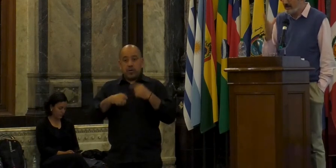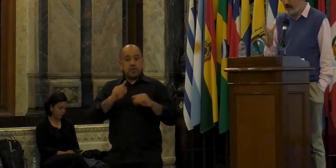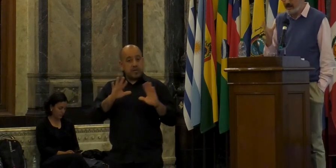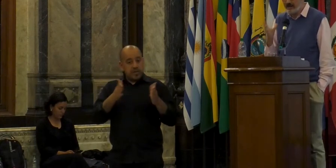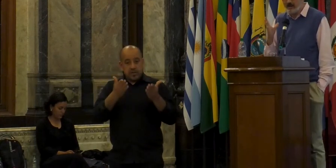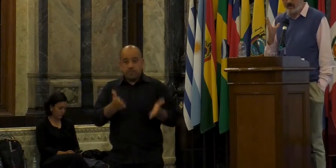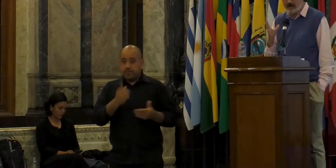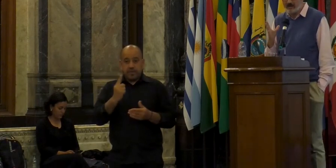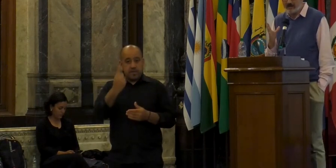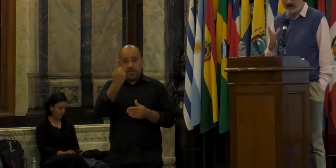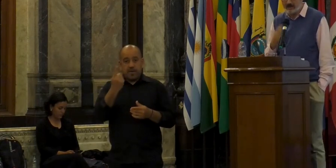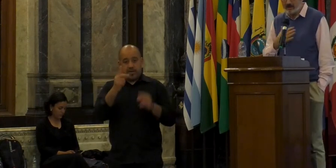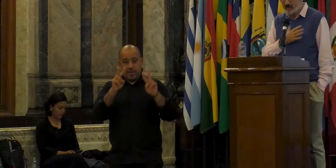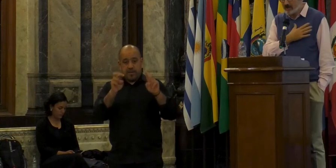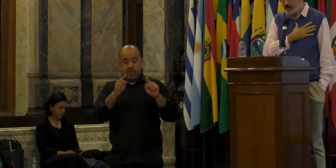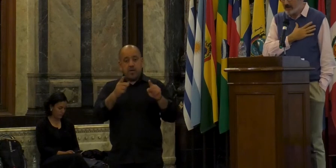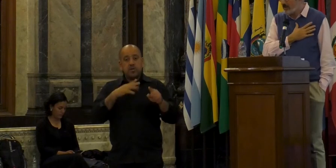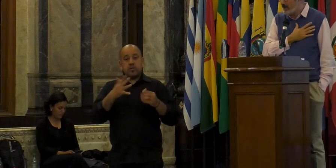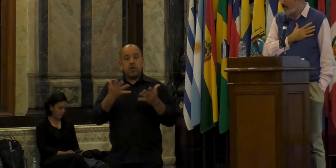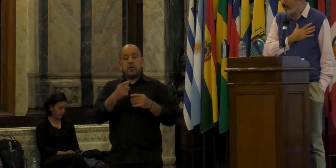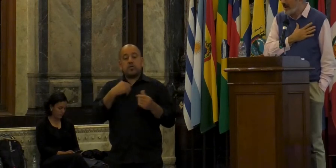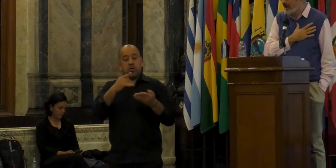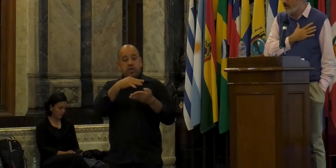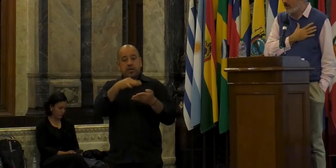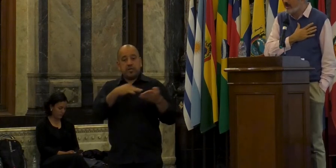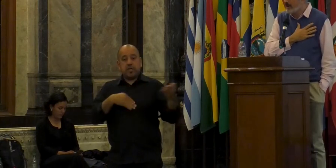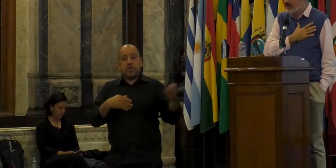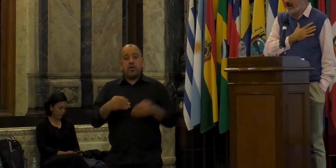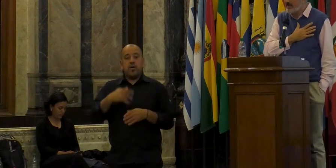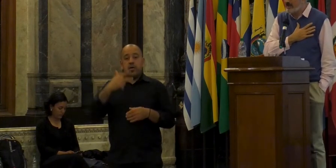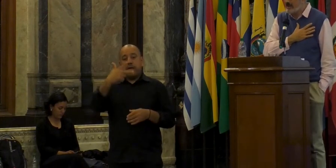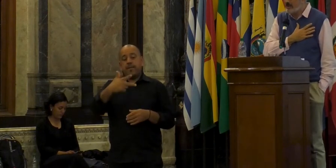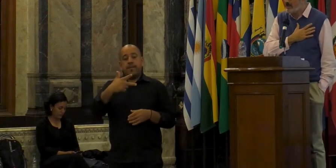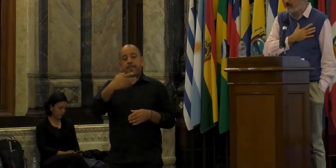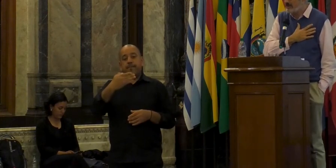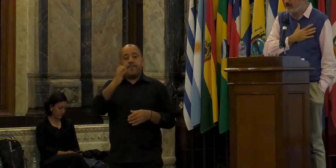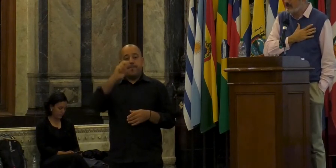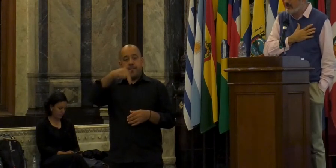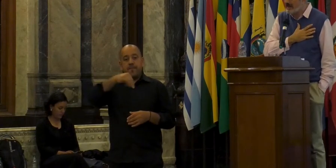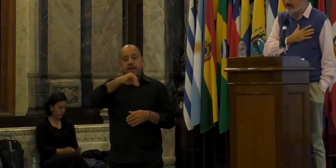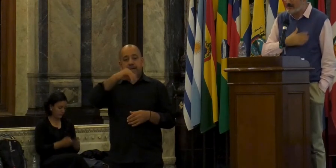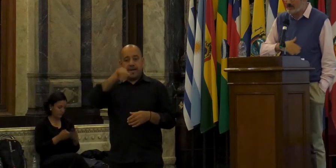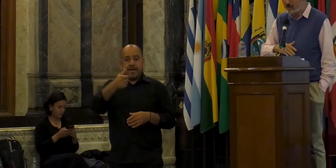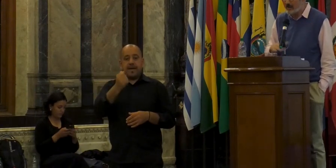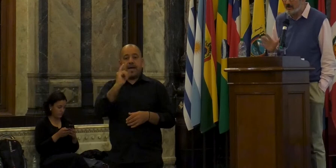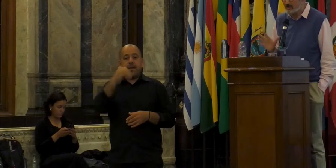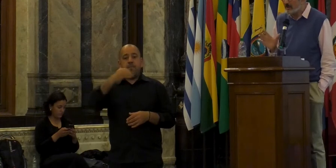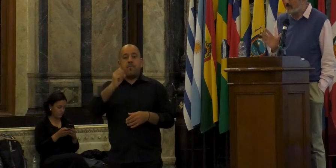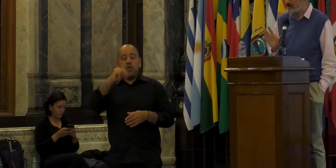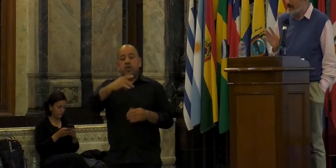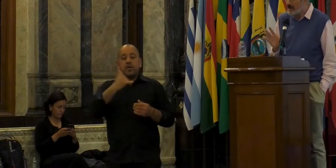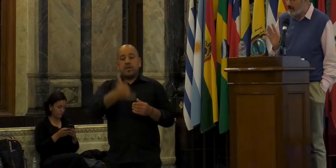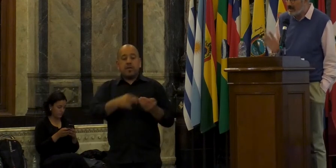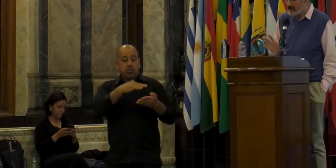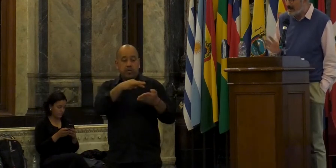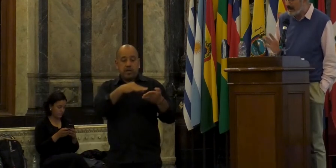es central. Y una de las cosas que estoy descubriendo leyendo, por ejemplo, a Ben Highmore tiene un par de textos preciosos, tiene uno